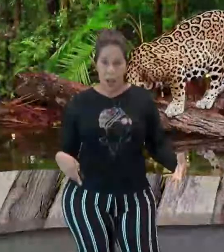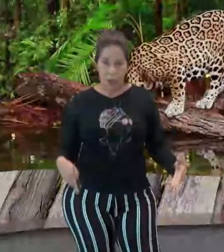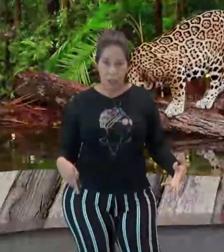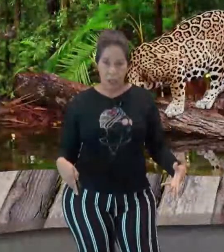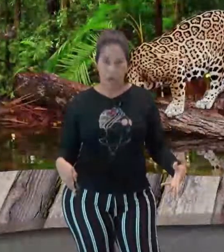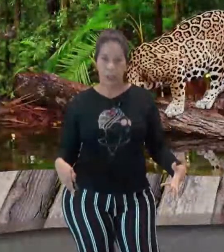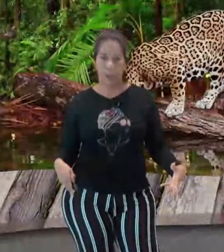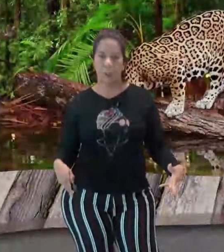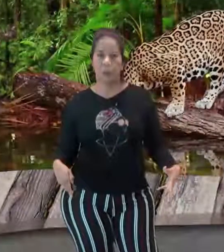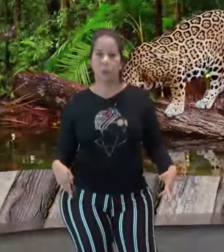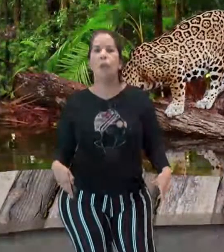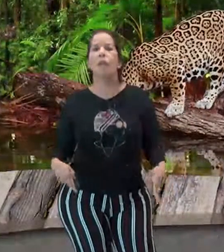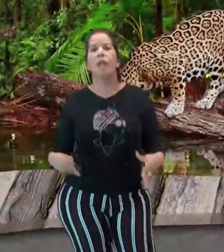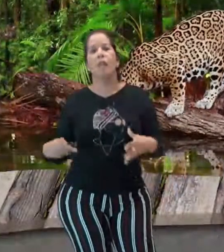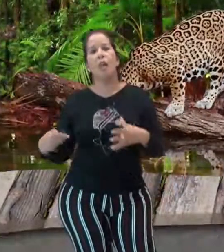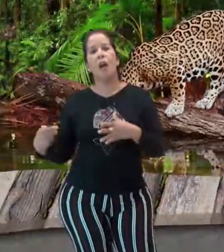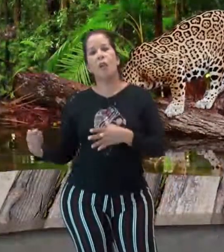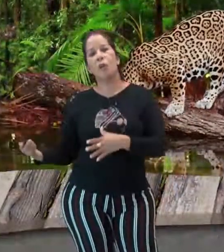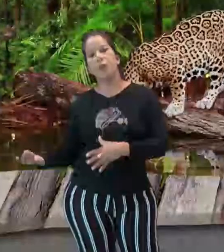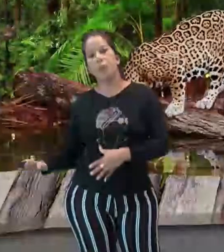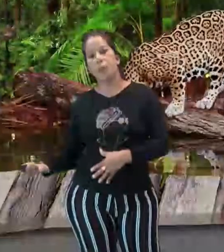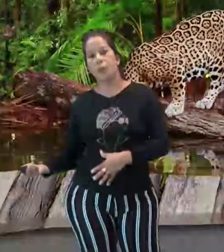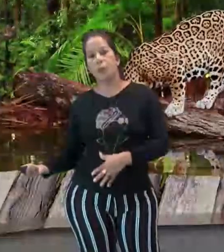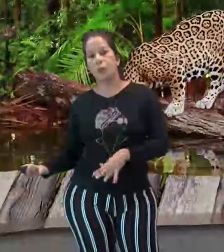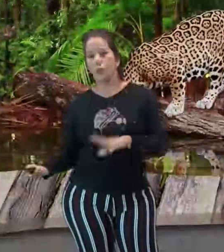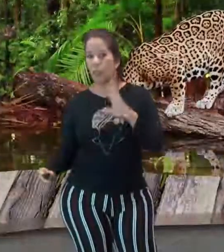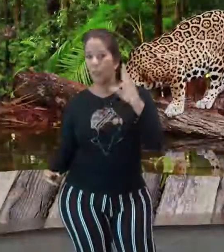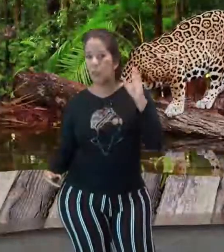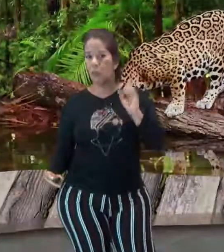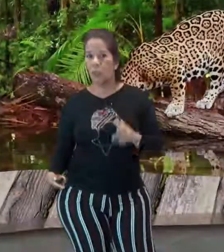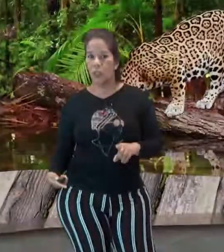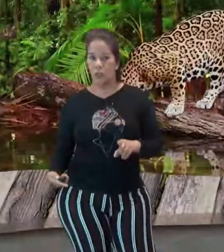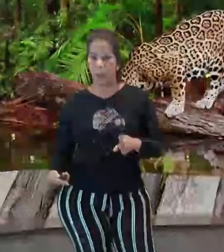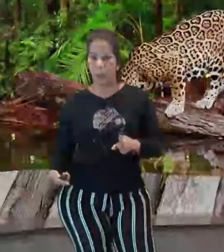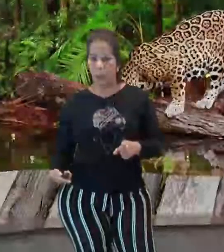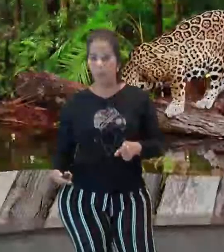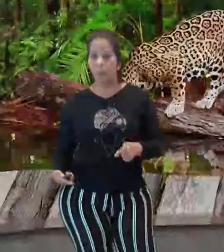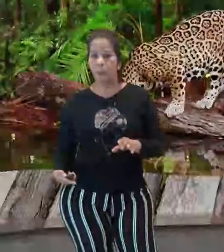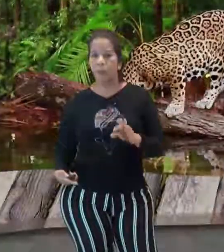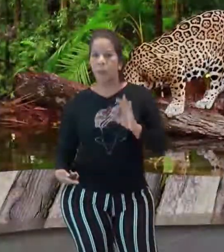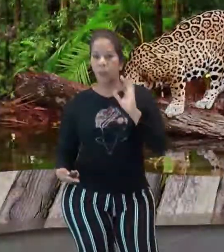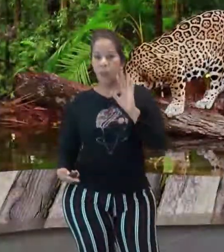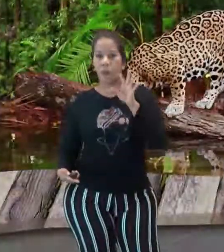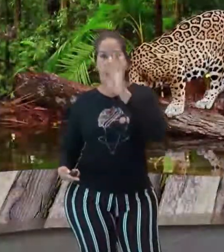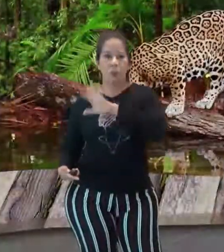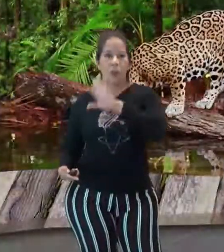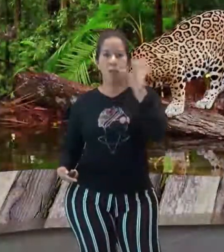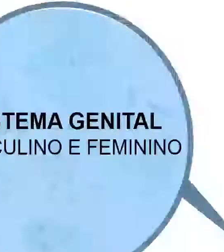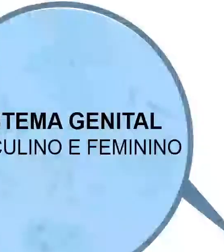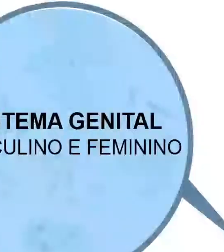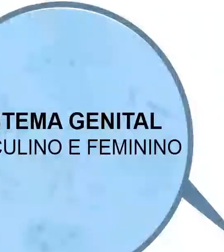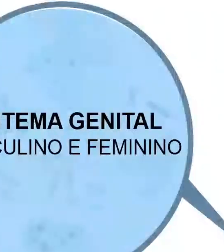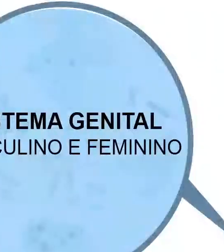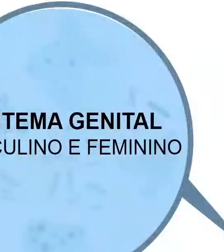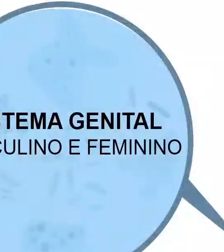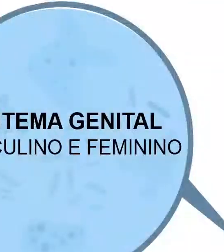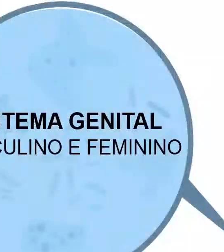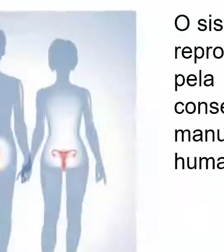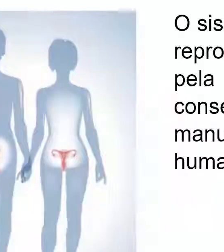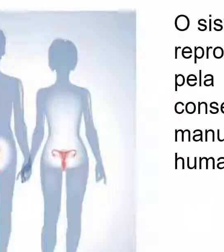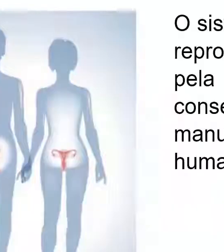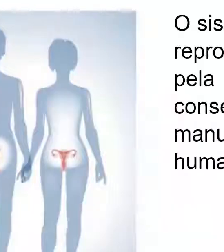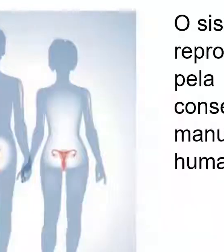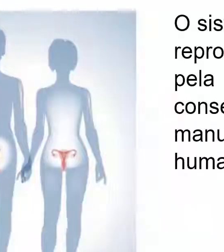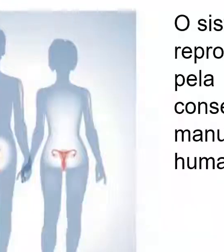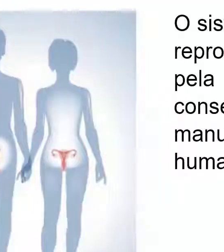Essa aula, 40.1, e a aula 40.2 que nós vamos ver adiante, tá bom? Então, vamos falar sobre os dois sistemas, mas nessa